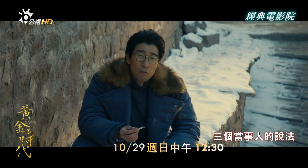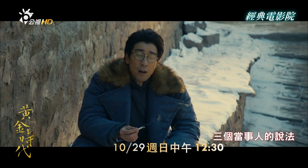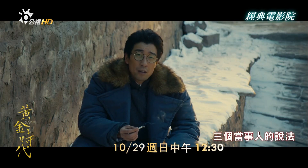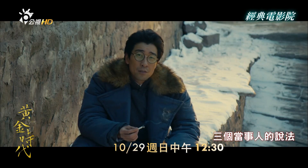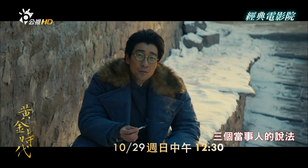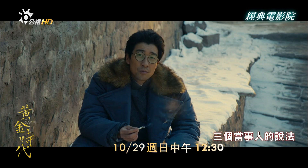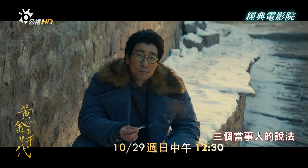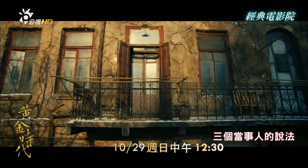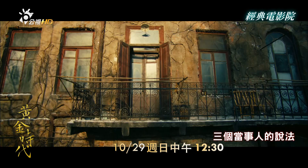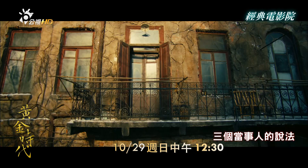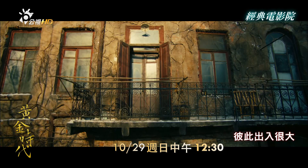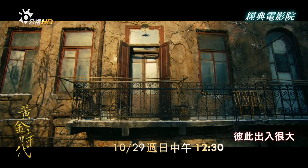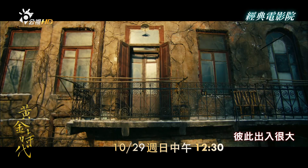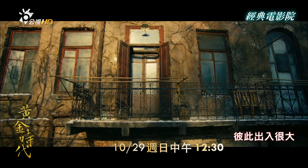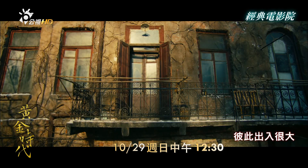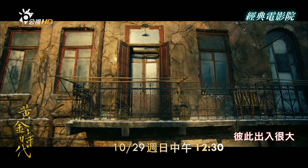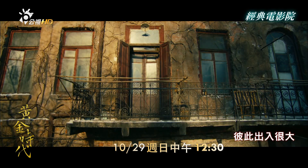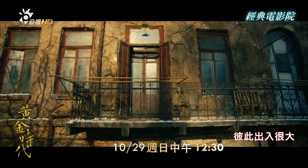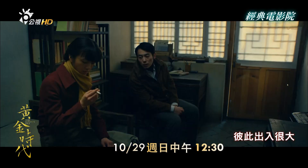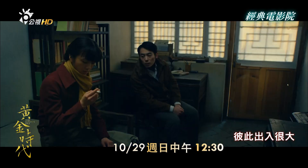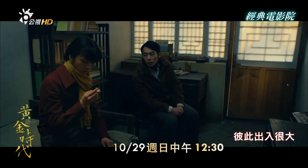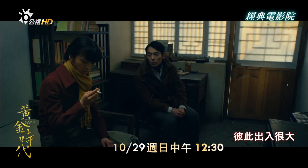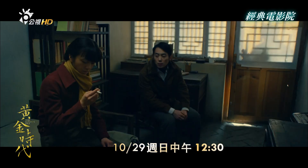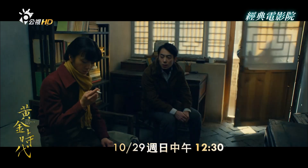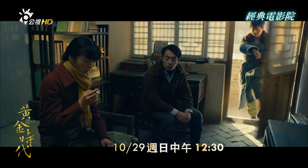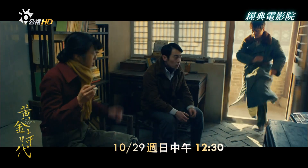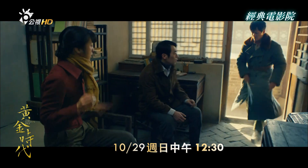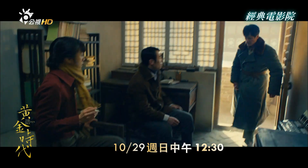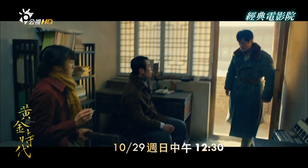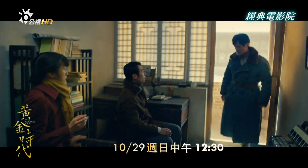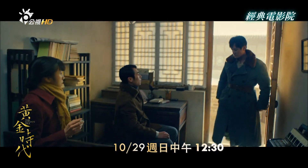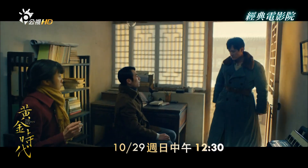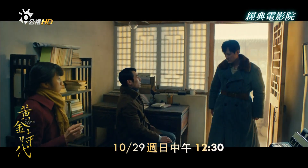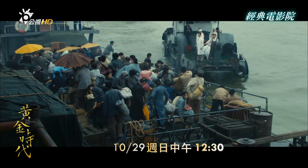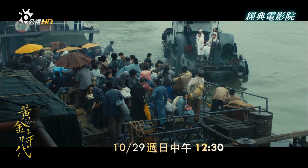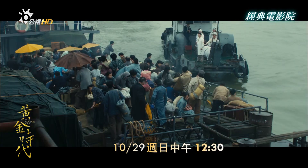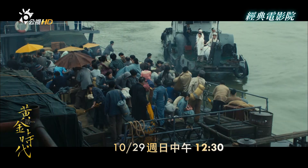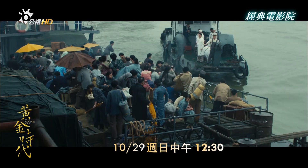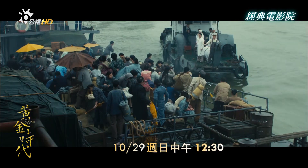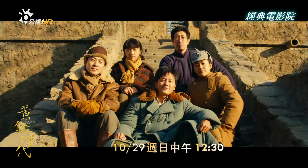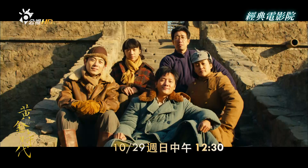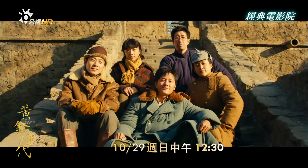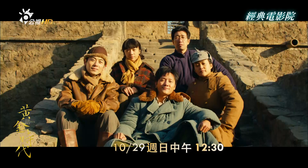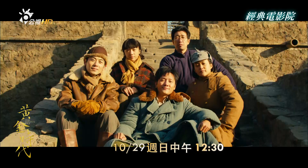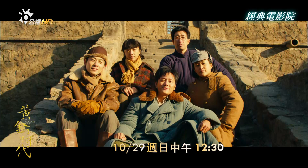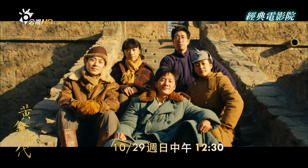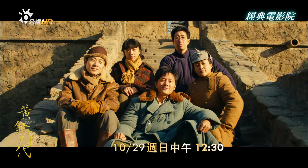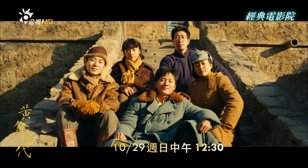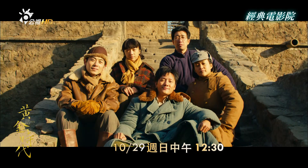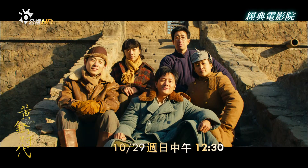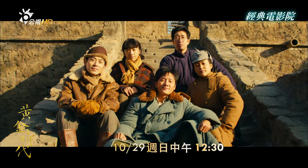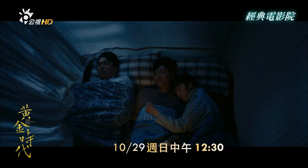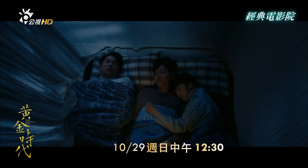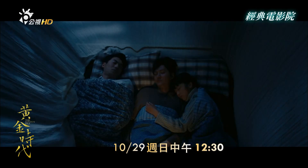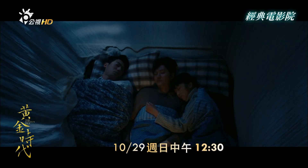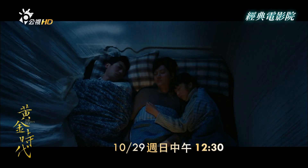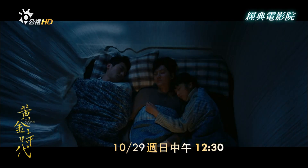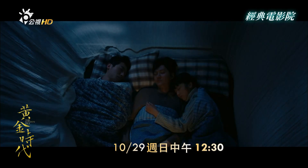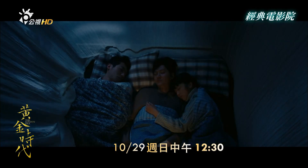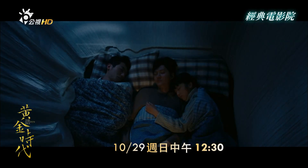法彼此出入很大。 全新叙事手法描绘明初传奇才女萧红短暂